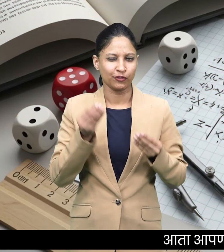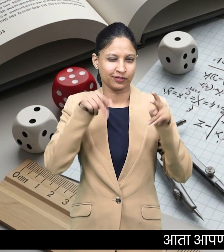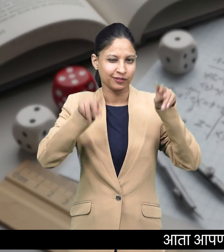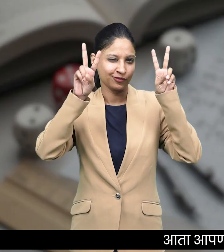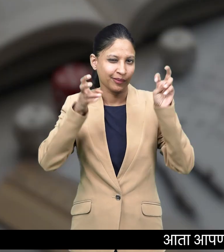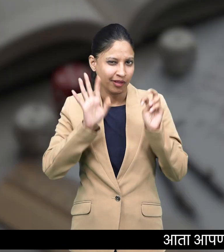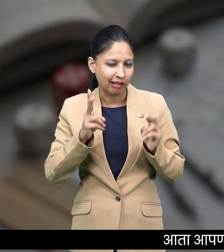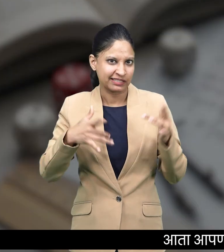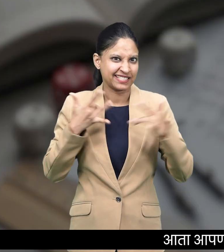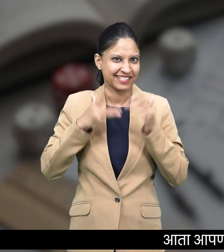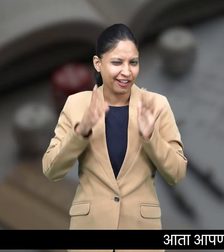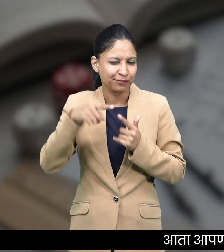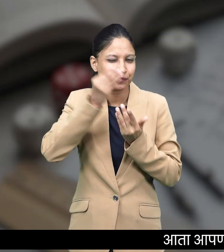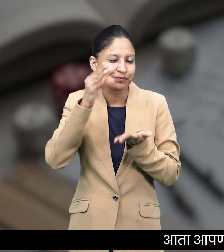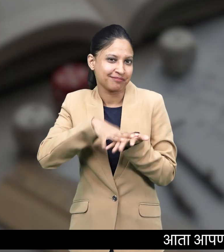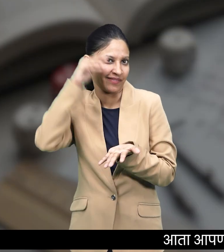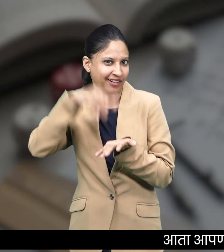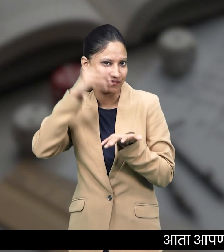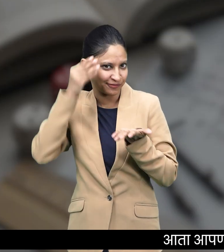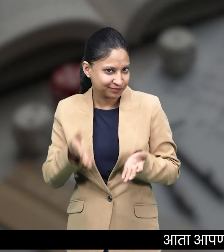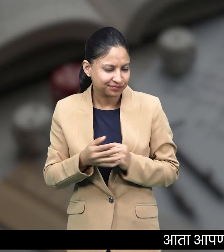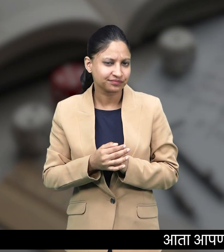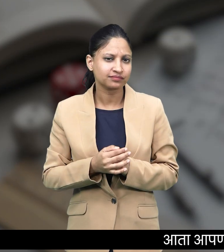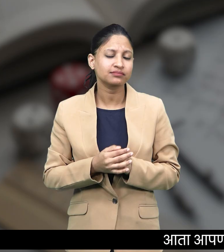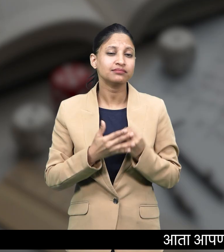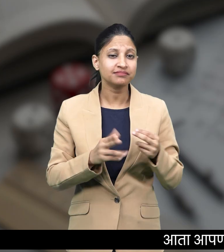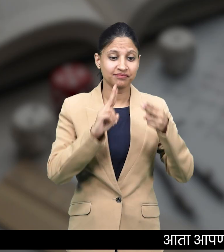आता आपण खूप मनोरंजक गोष्ट शिकूया.